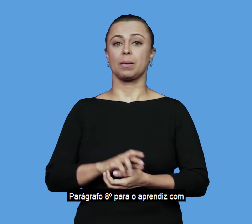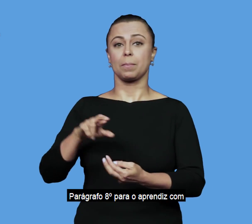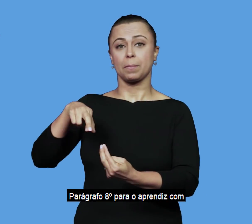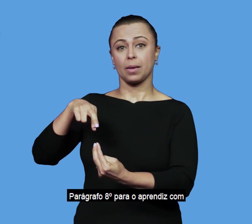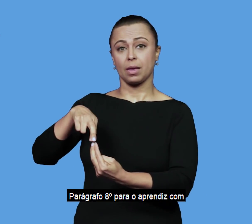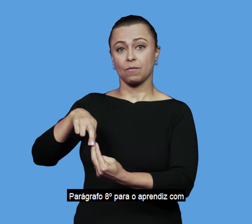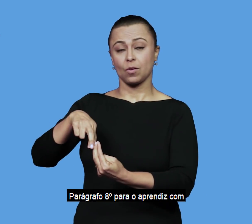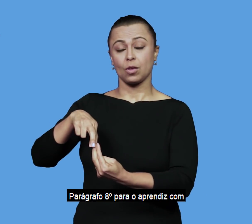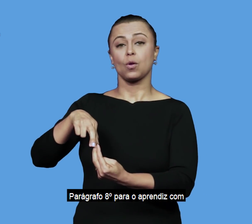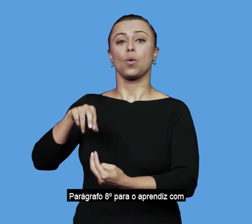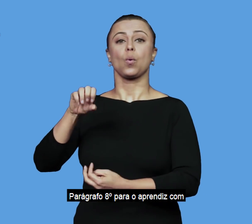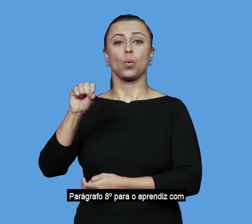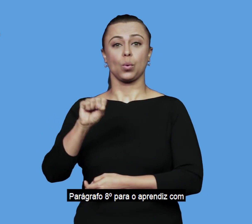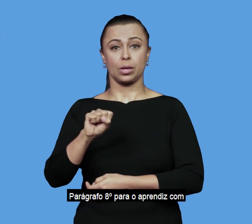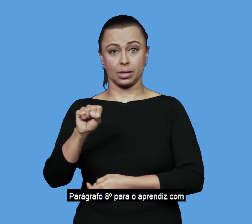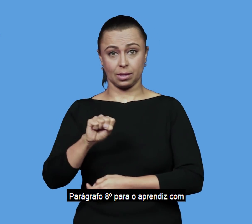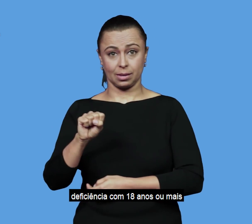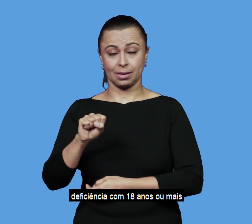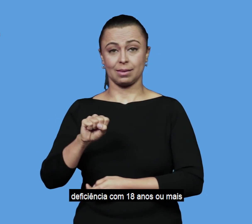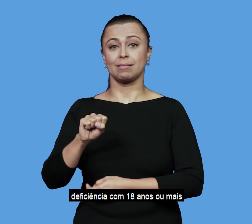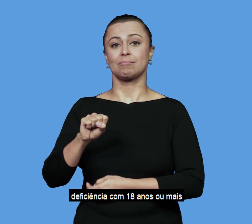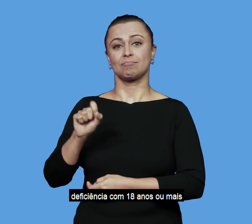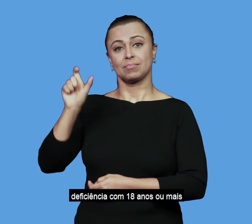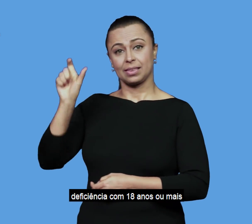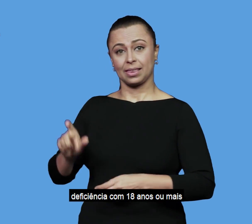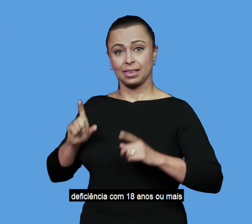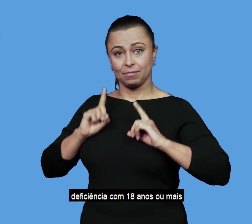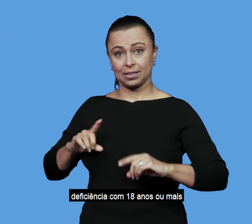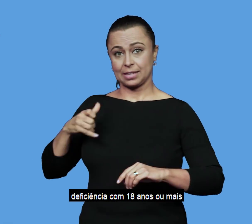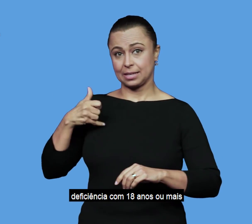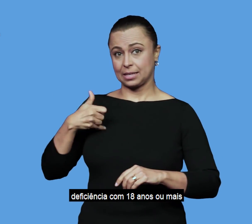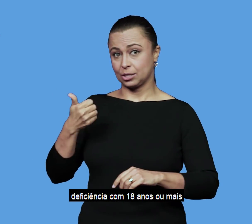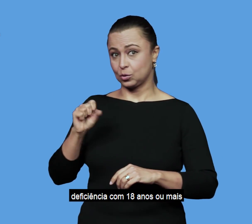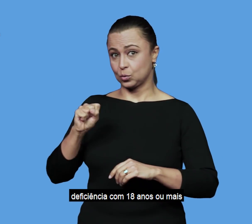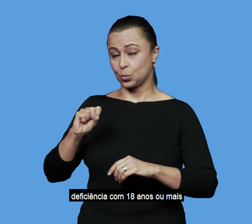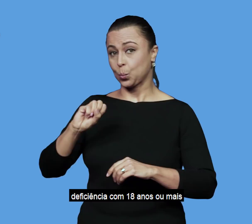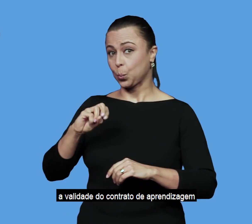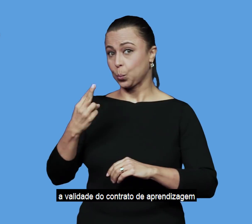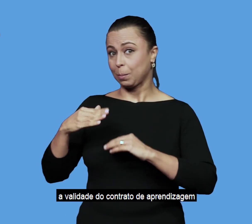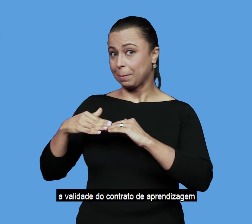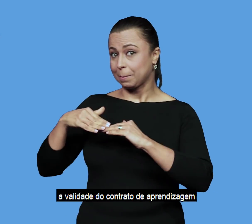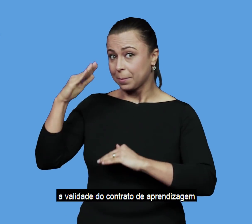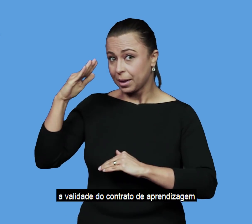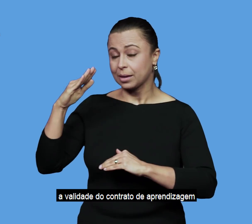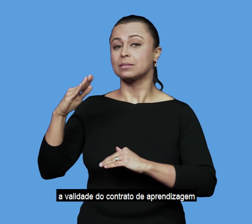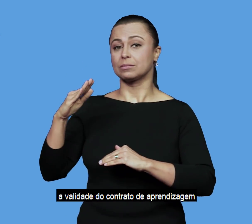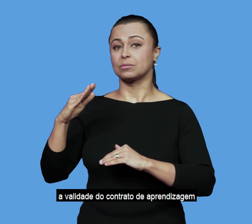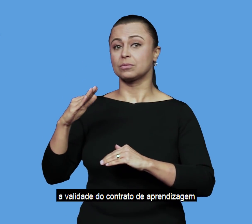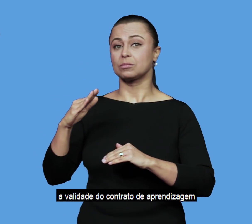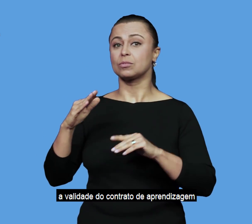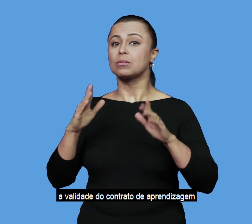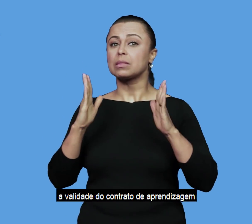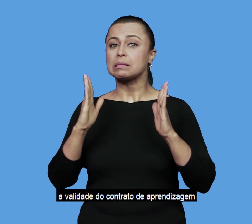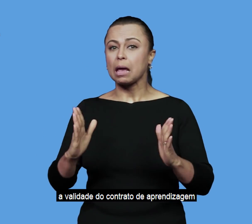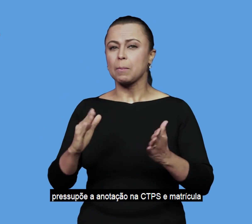8º para o aprendiz com deficiência com 18 anos ou mais a validade do contrato de aprendizagem